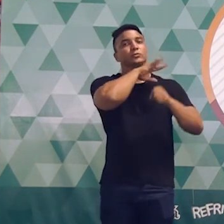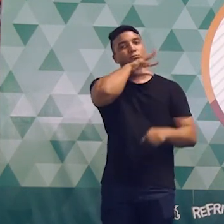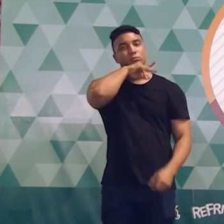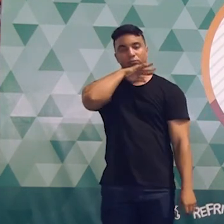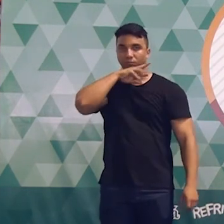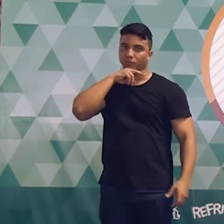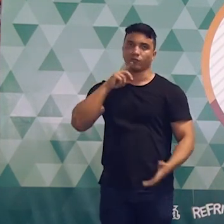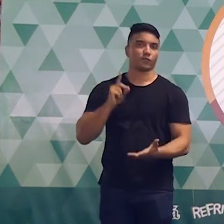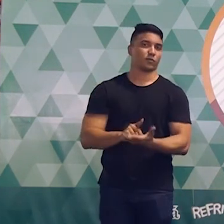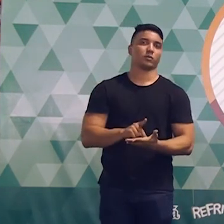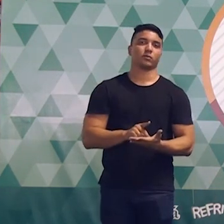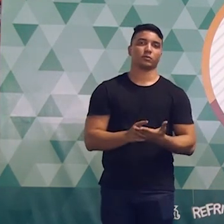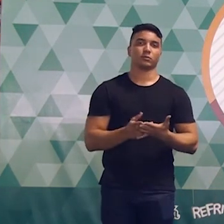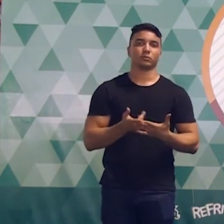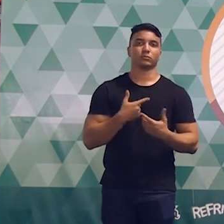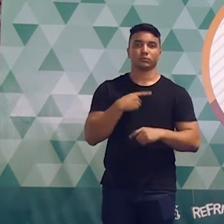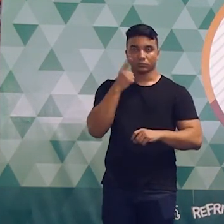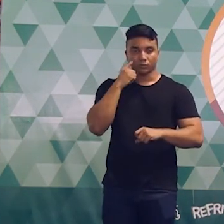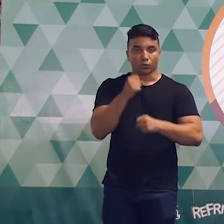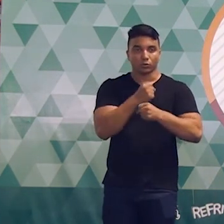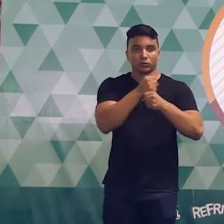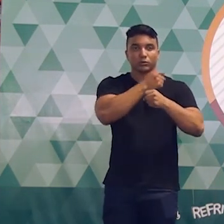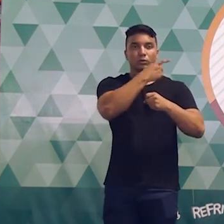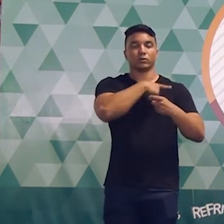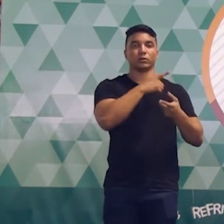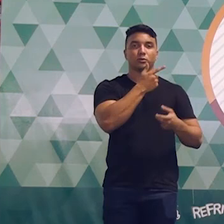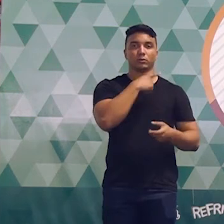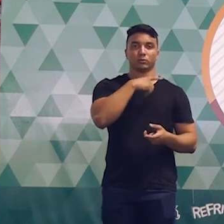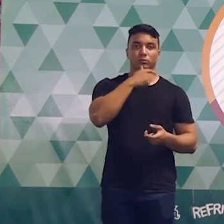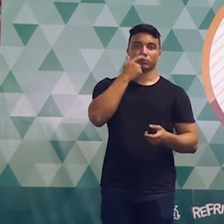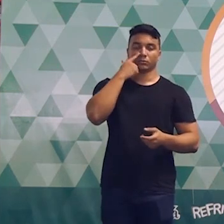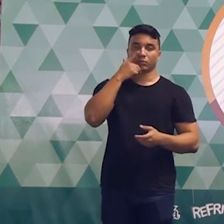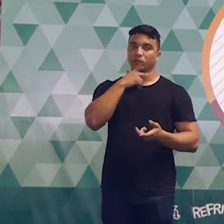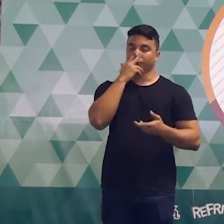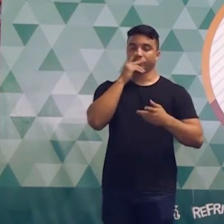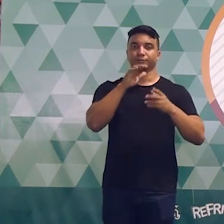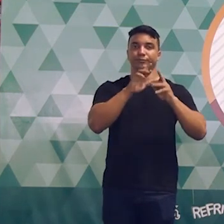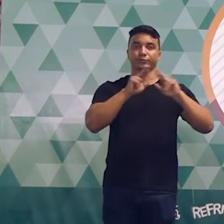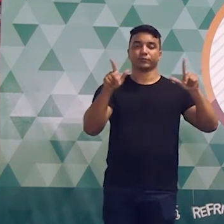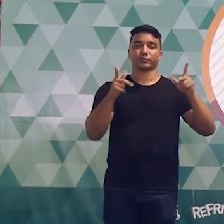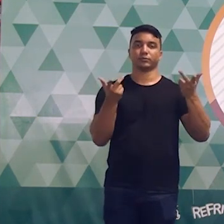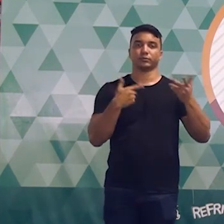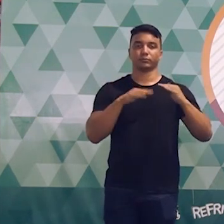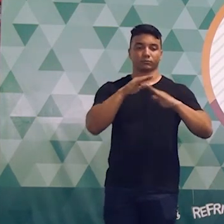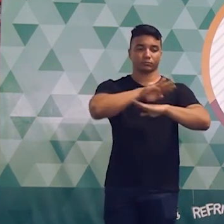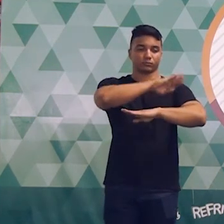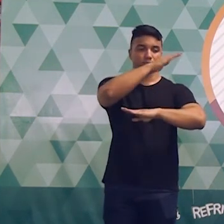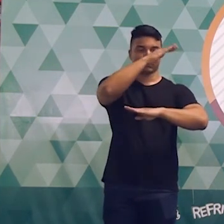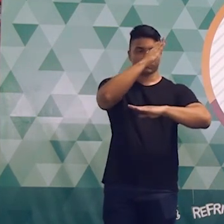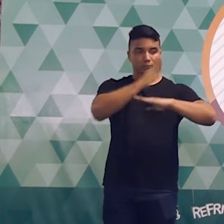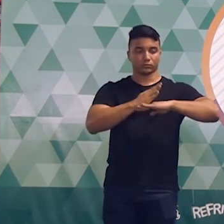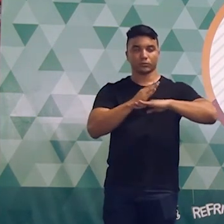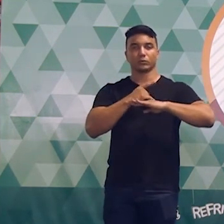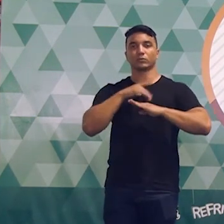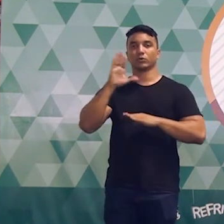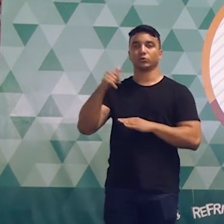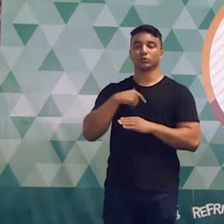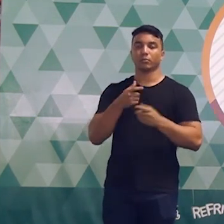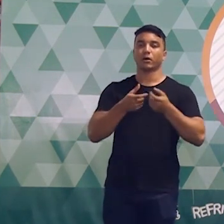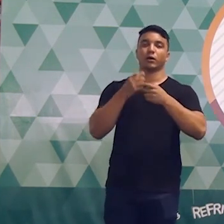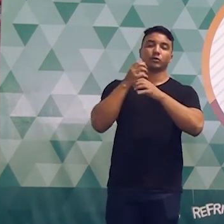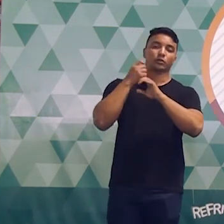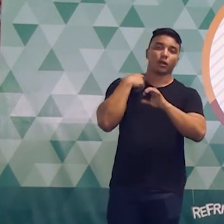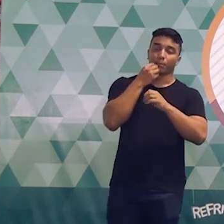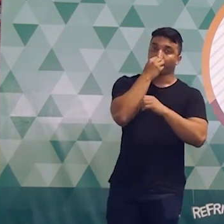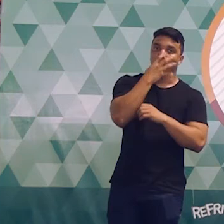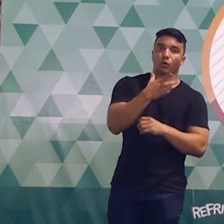certo? Entendeu? Pensa no cara que vai construir uma casa na serra que tem um terreno assim. Vai ter que chamar um engenheiro, um mestre de obra